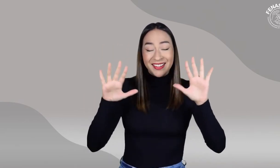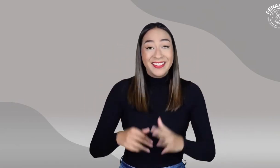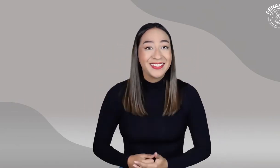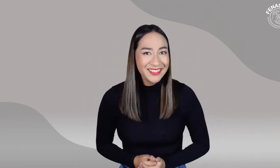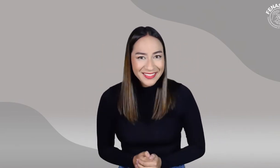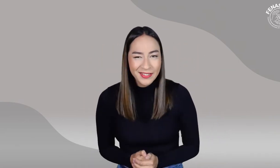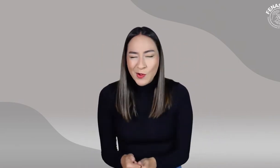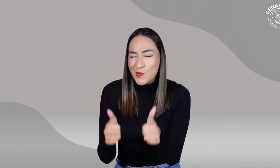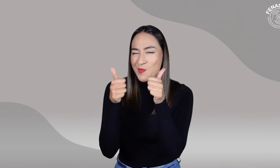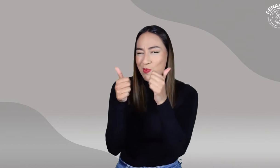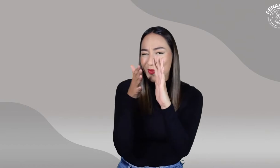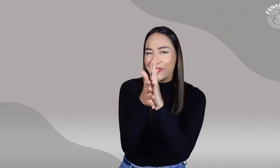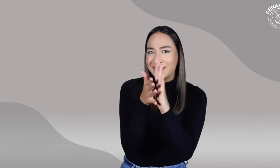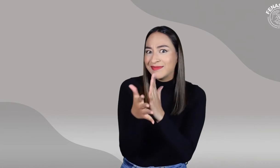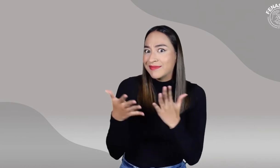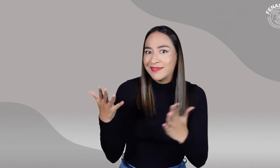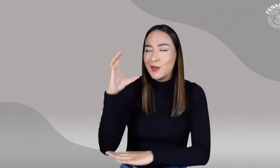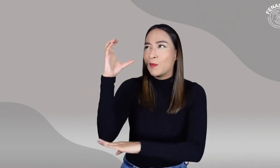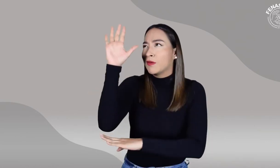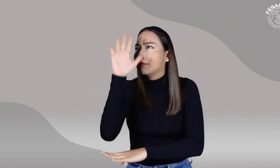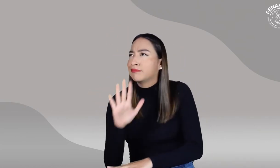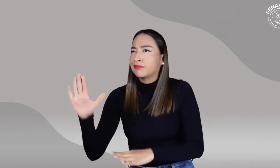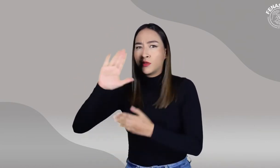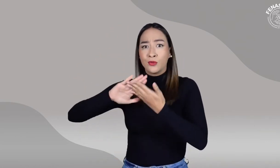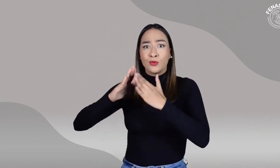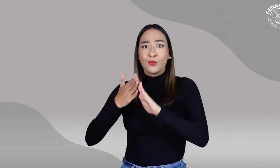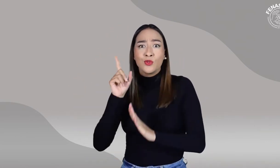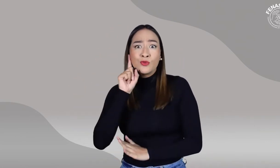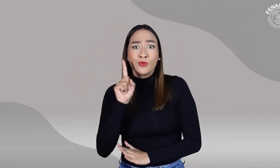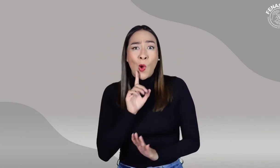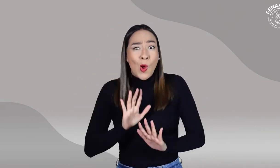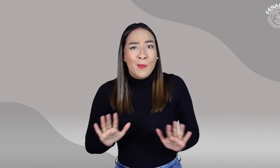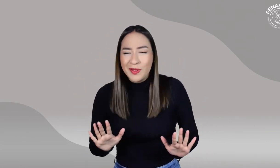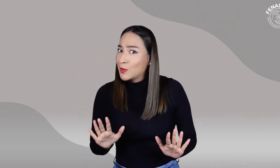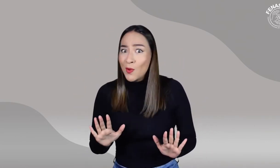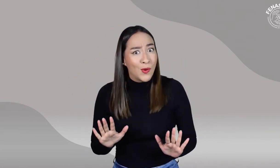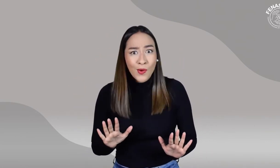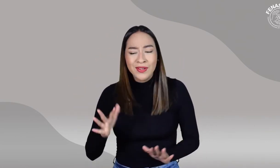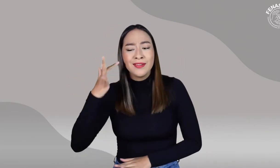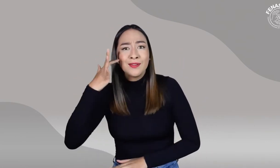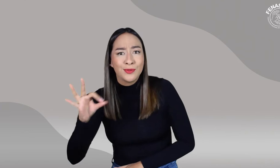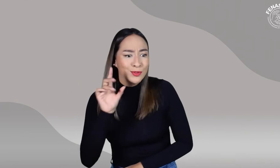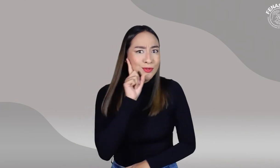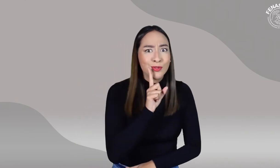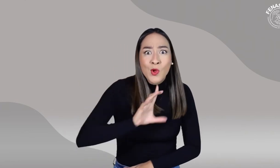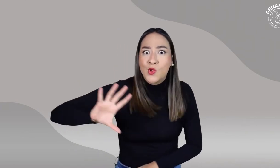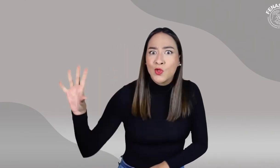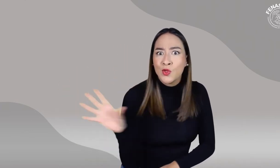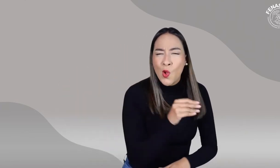comunicación. Hoy queremos compartirles una importante noticia para toda Colombia. Así es, no solo para la comunidad sorda,